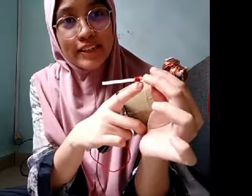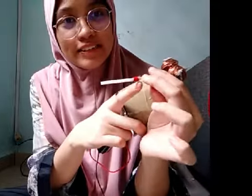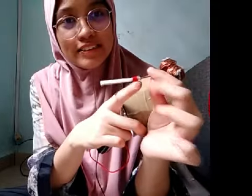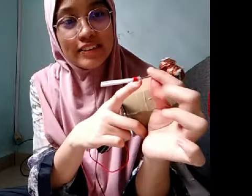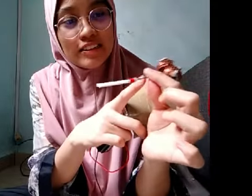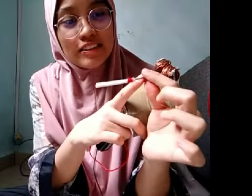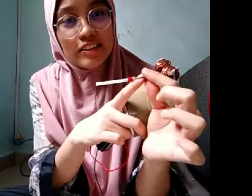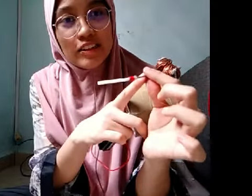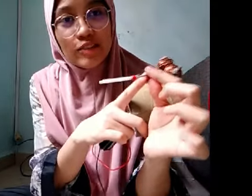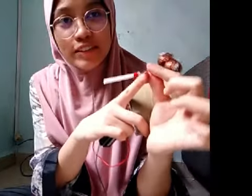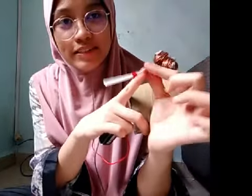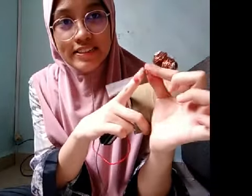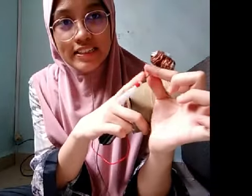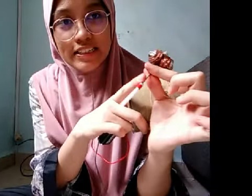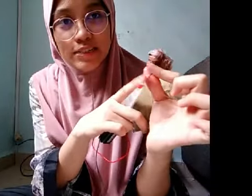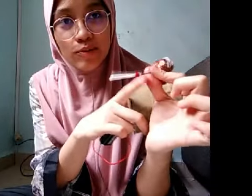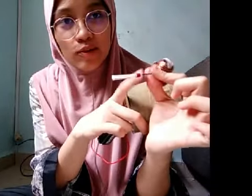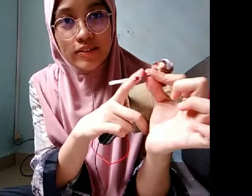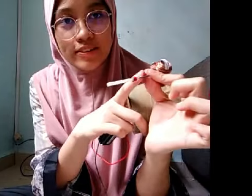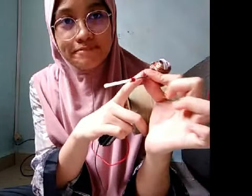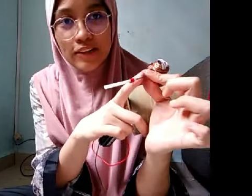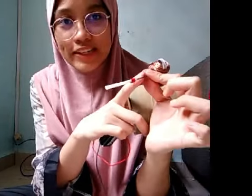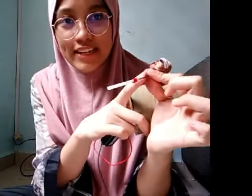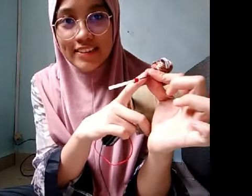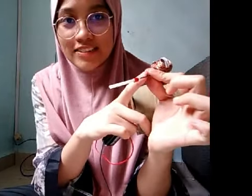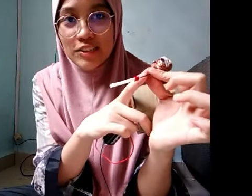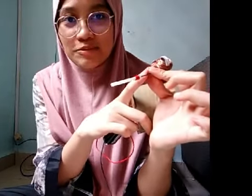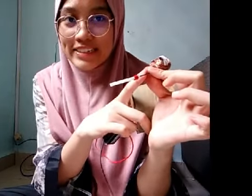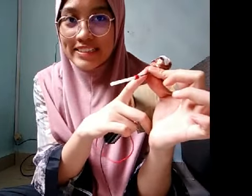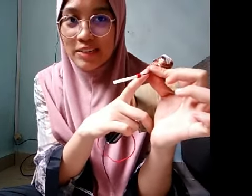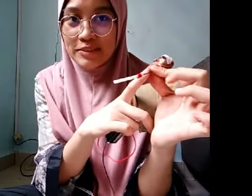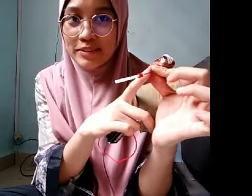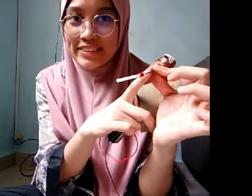pen, guna bicycle spoke. Okay, jom kita tengok macam mana.